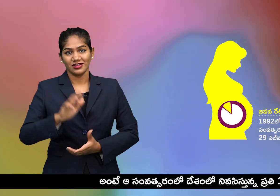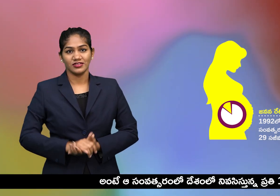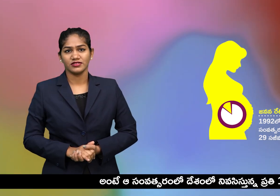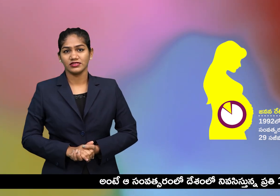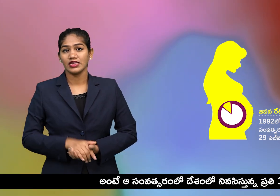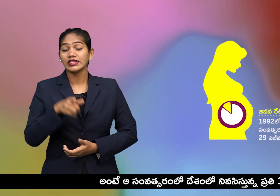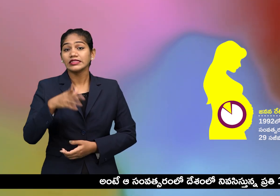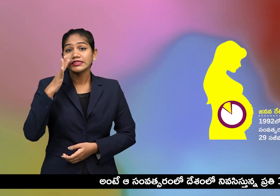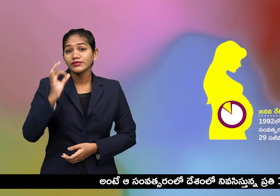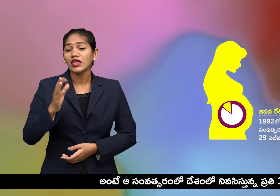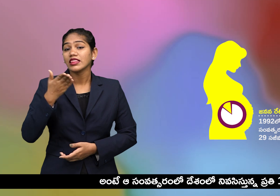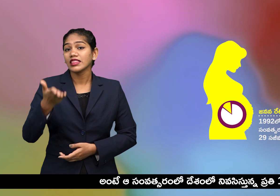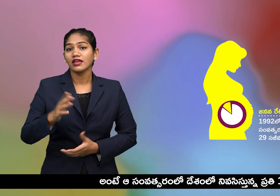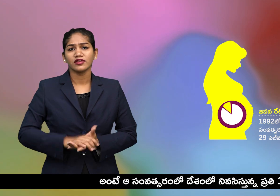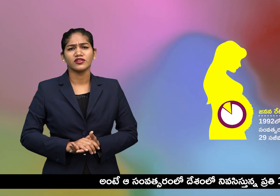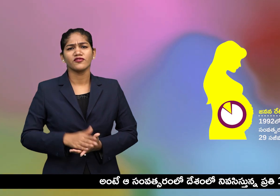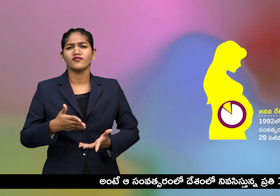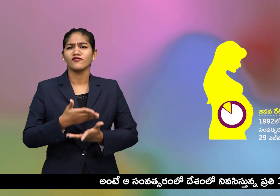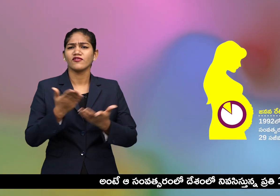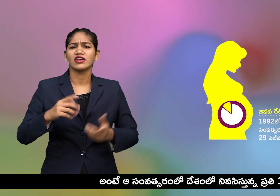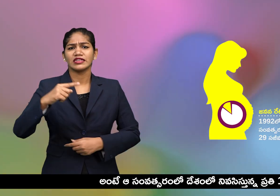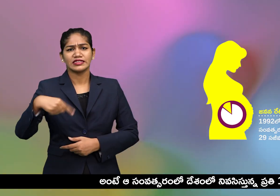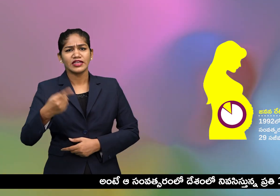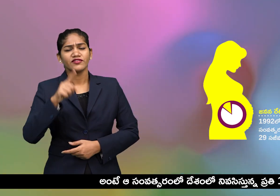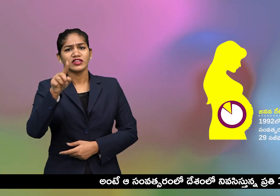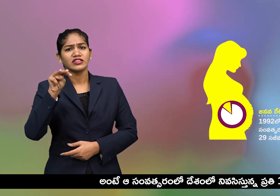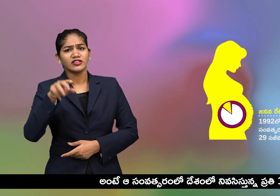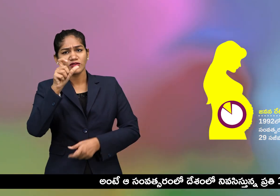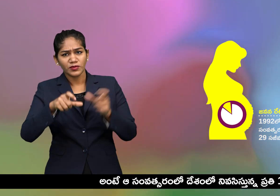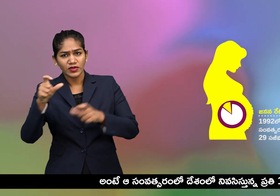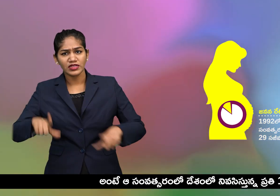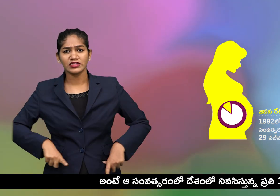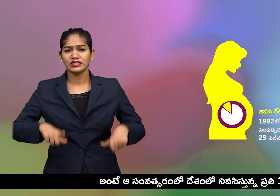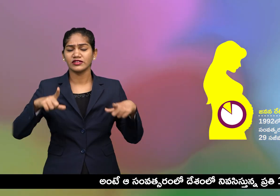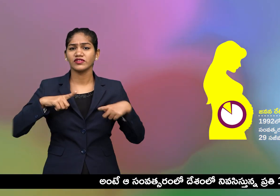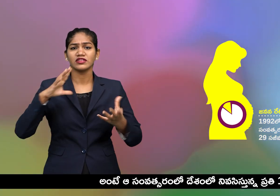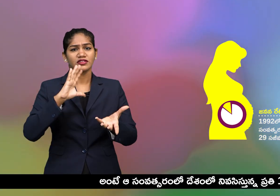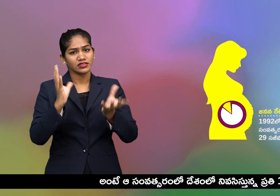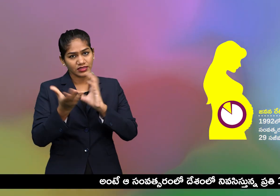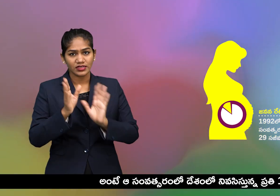అంటే ఆ సంవత్సరంలో దేశంలో నివసిస్తున్న ప్రతి 1000 మందికి